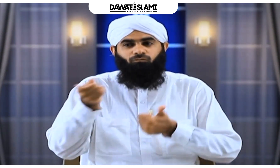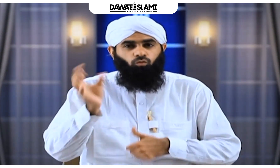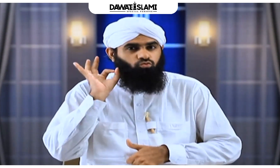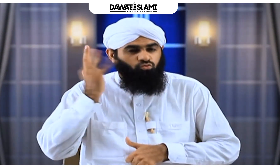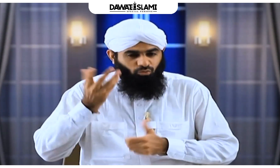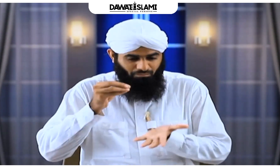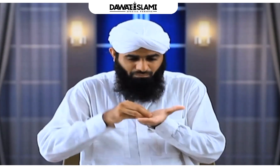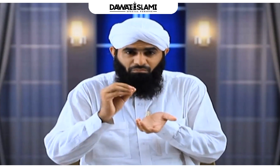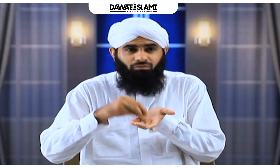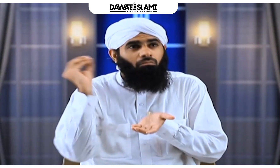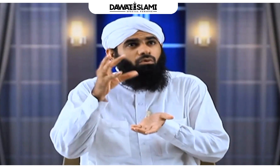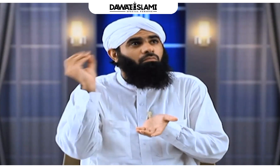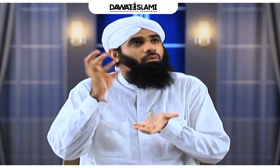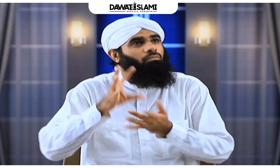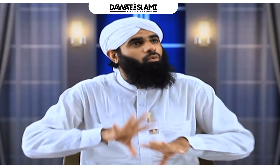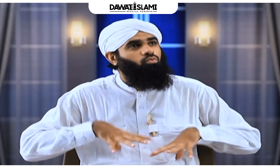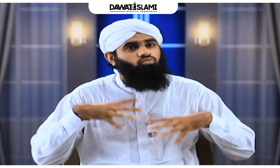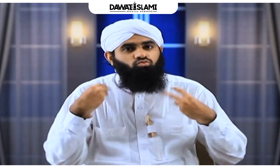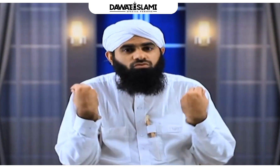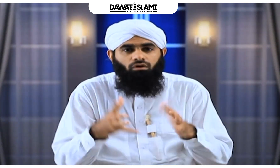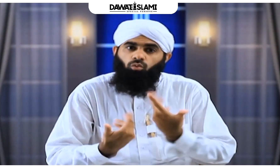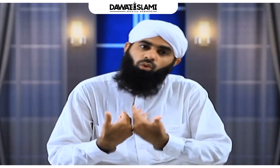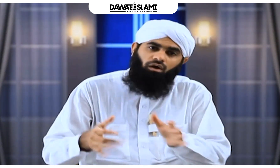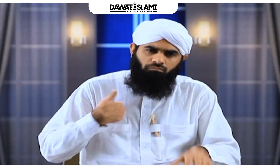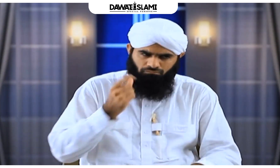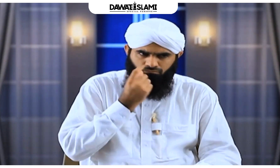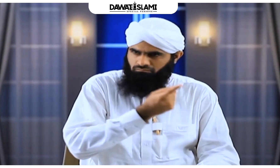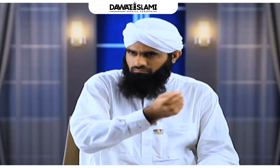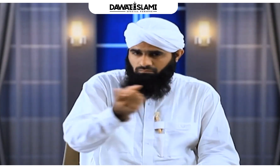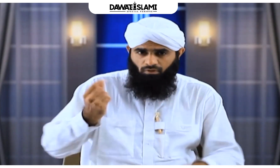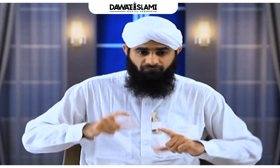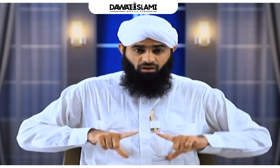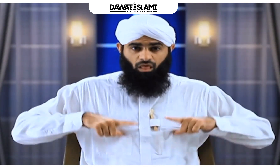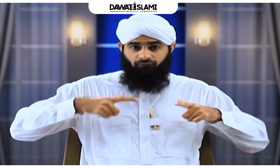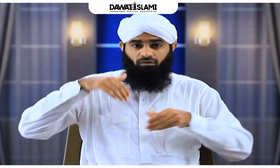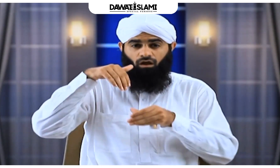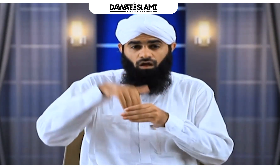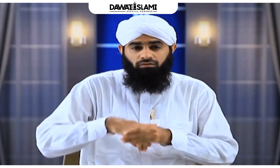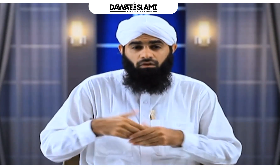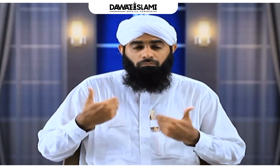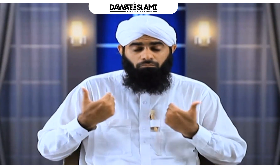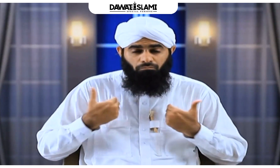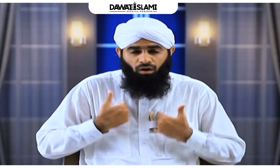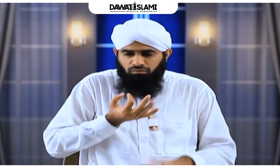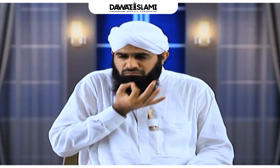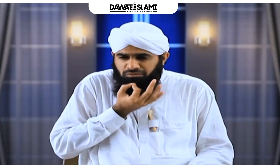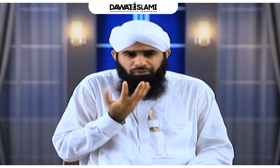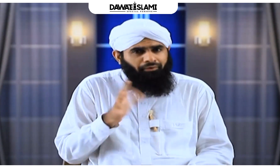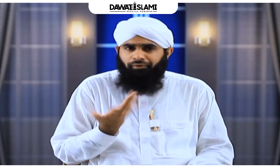ہیروں کو ضائع کر کے ہوا، یقیناً جو لوگ اپنی زندگی کے ان انمول ہیروں کی قدر کرتے ہیں